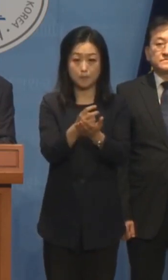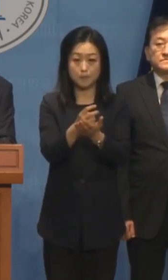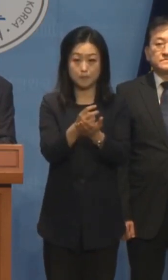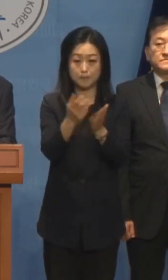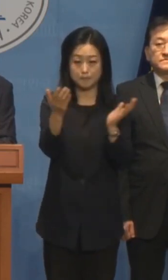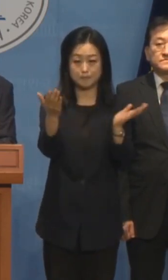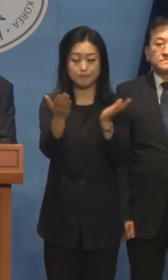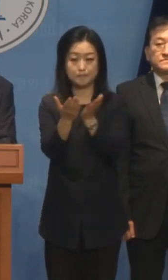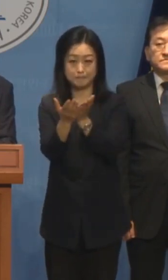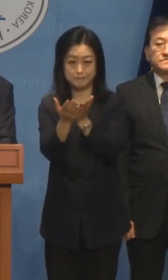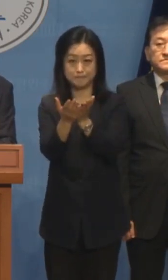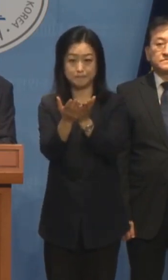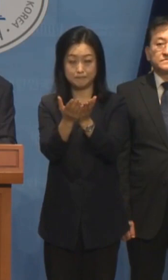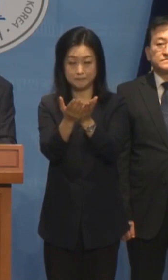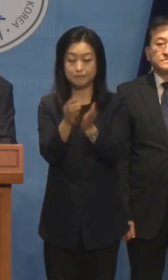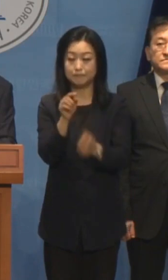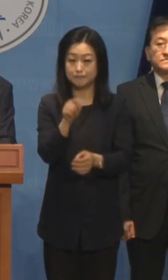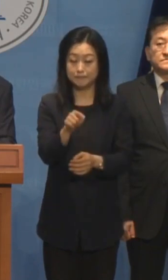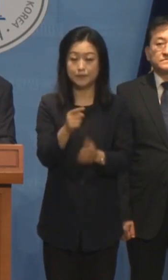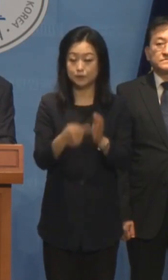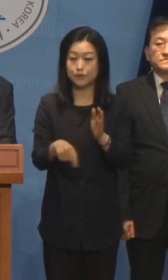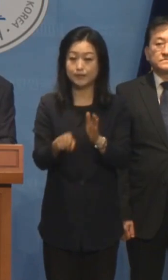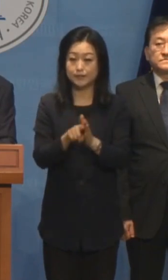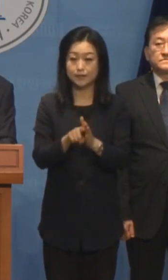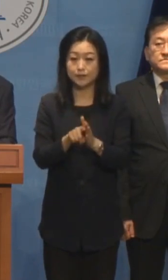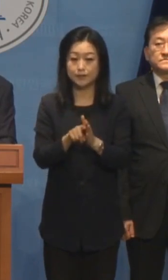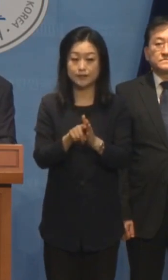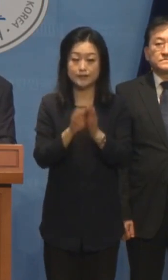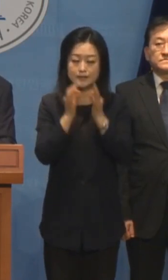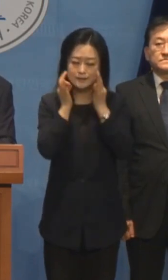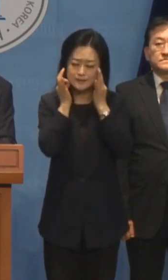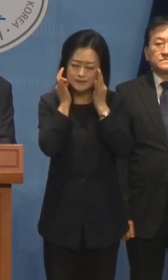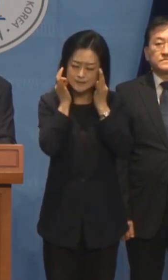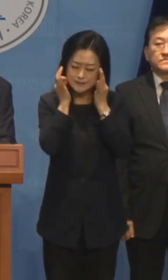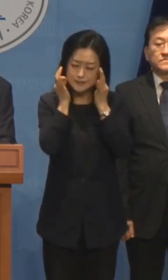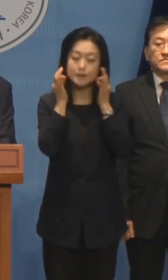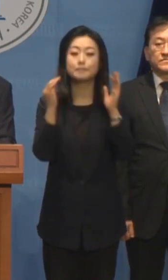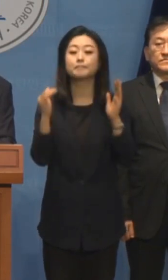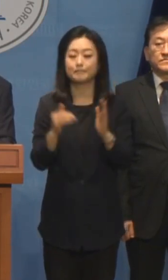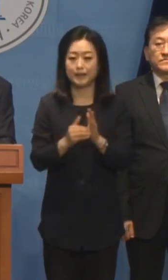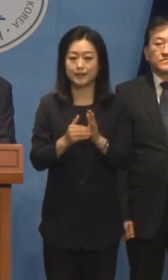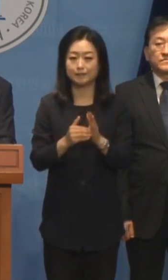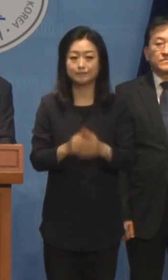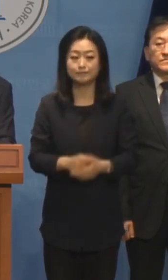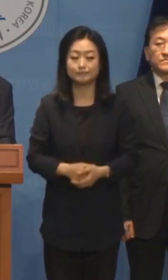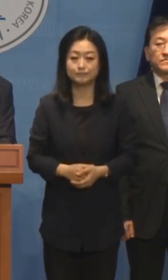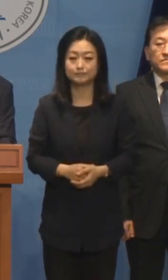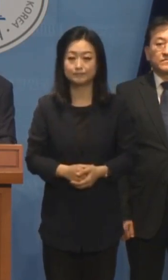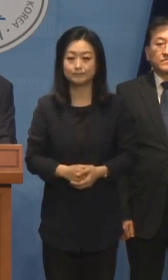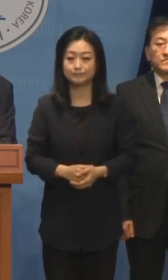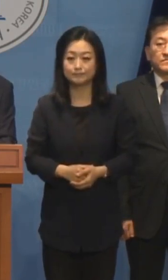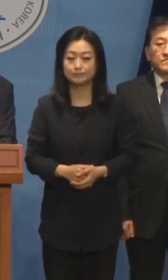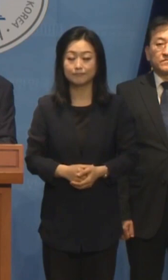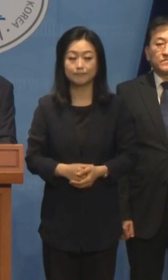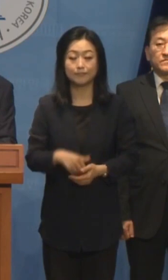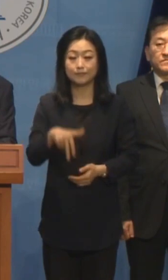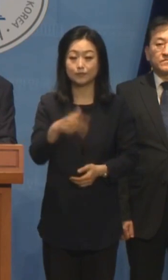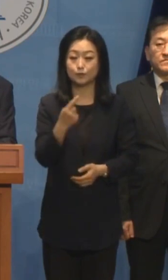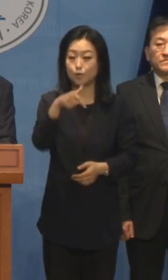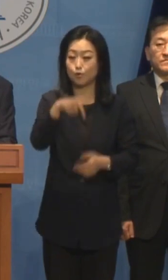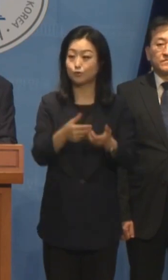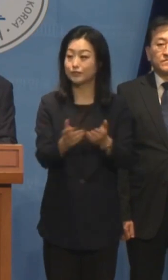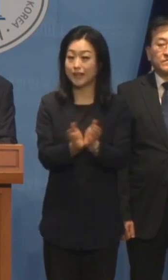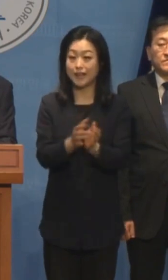체계와의 정확성이 있는 법안을 만들기 위하여 최선의 노력을 다하였습니다. 이제